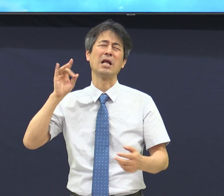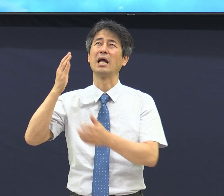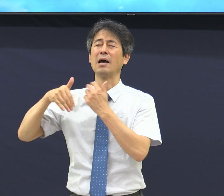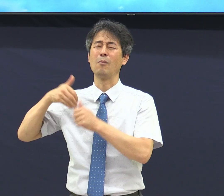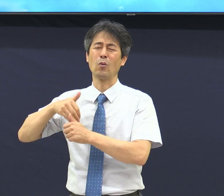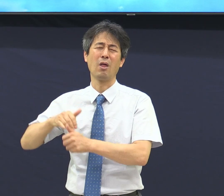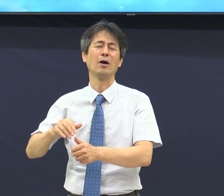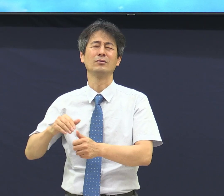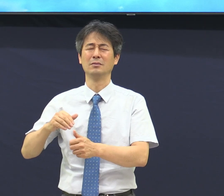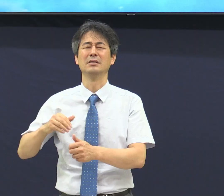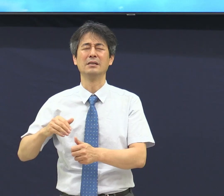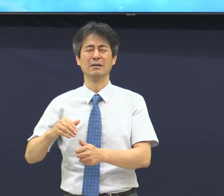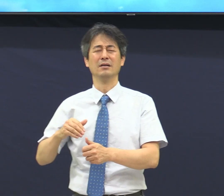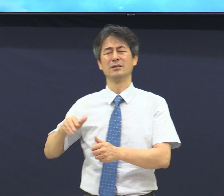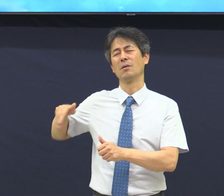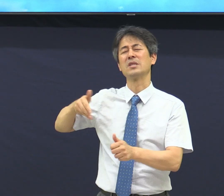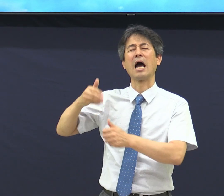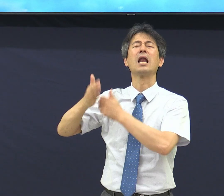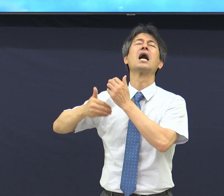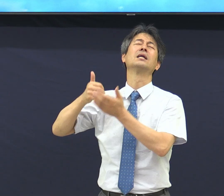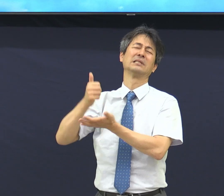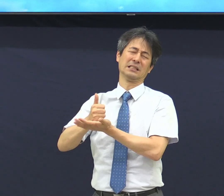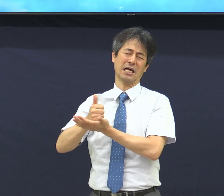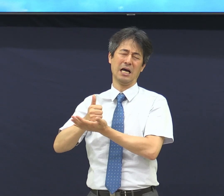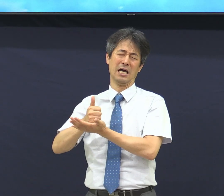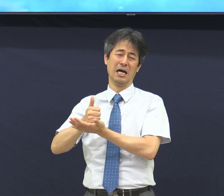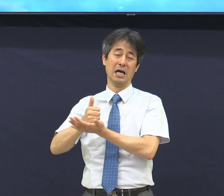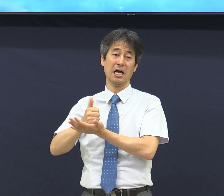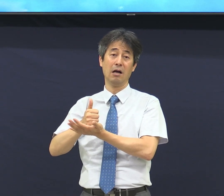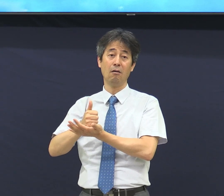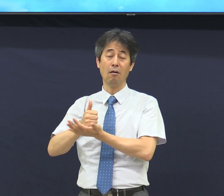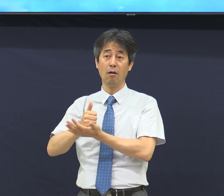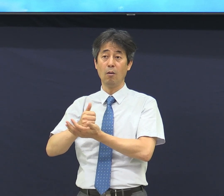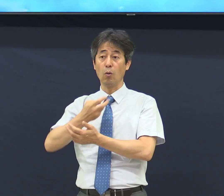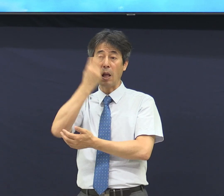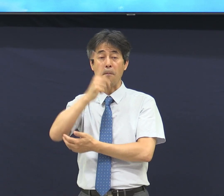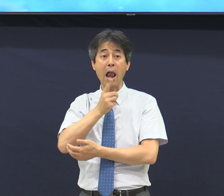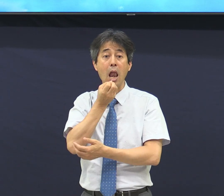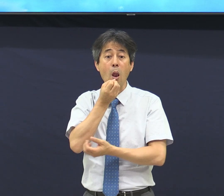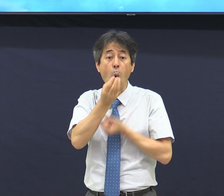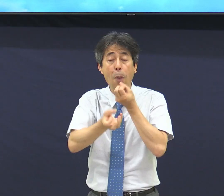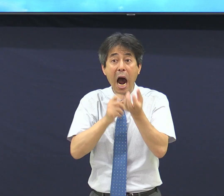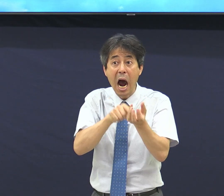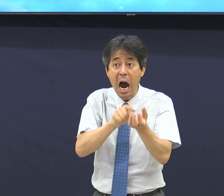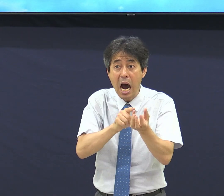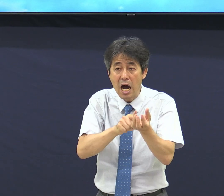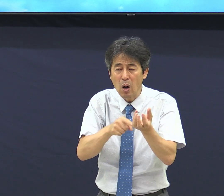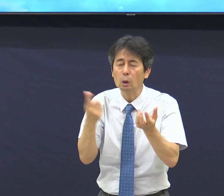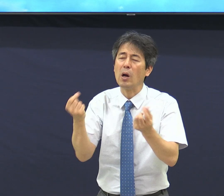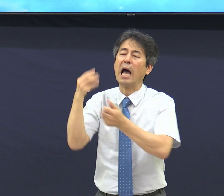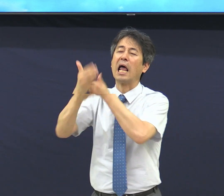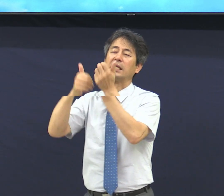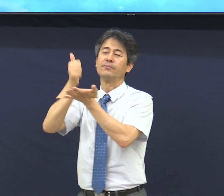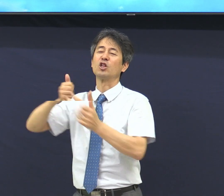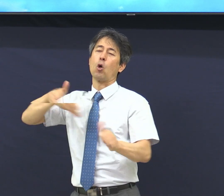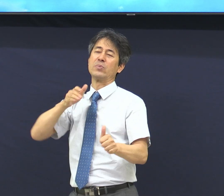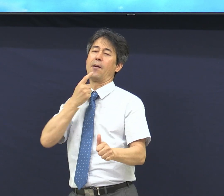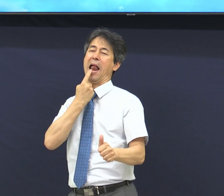형제를 보낸 것은 하나님께서 나를 이 땅에 먼저 보내신 그 섭리 가운데